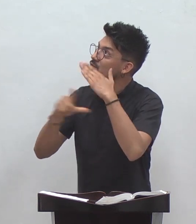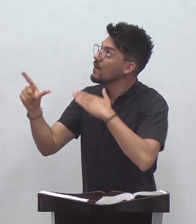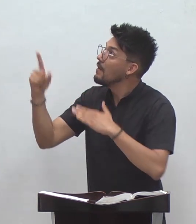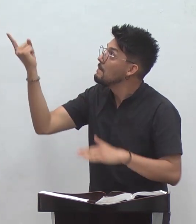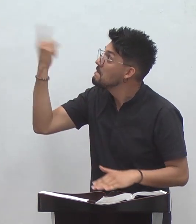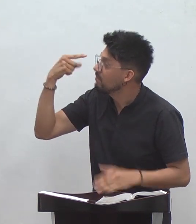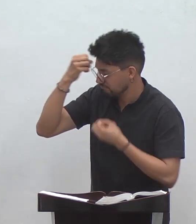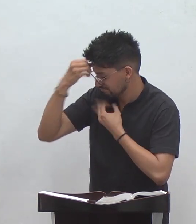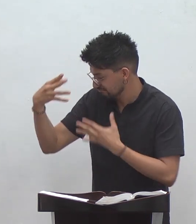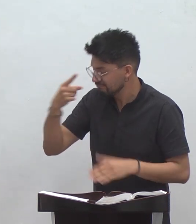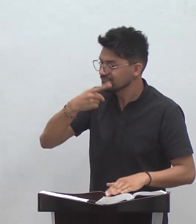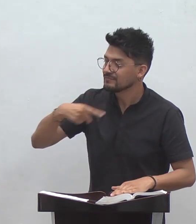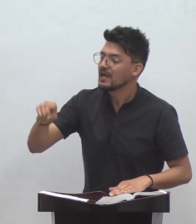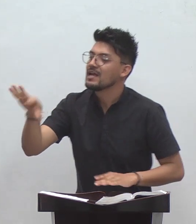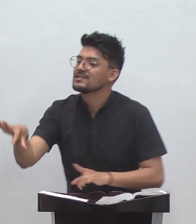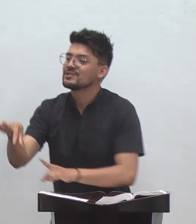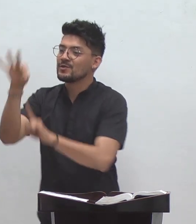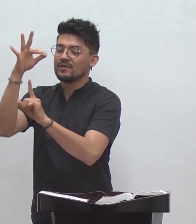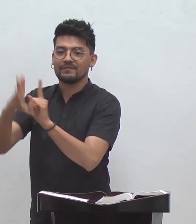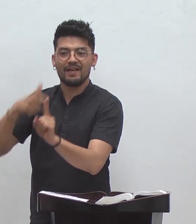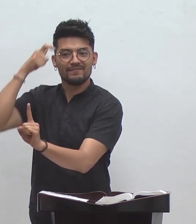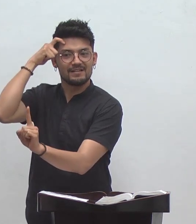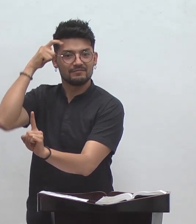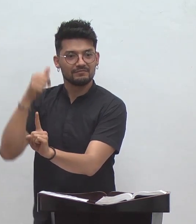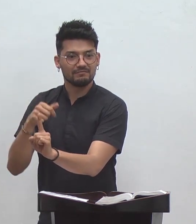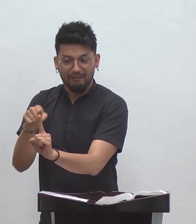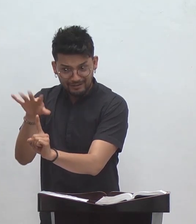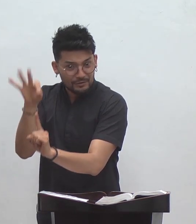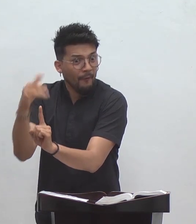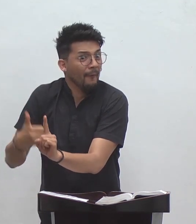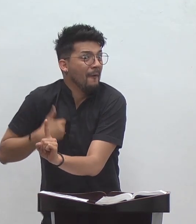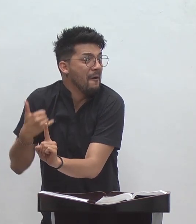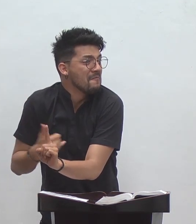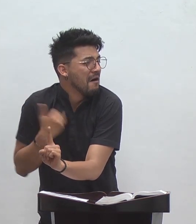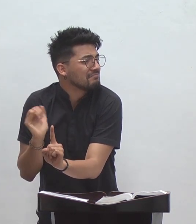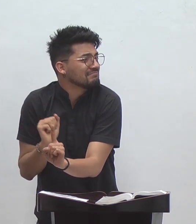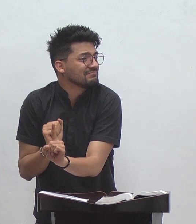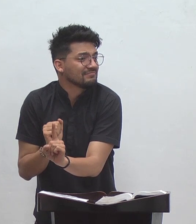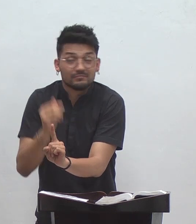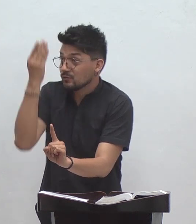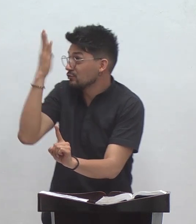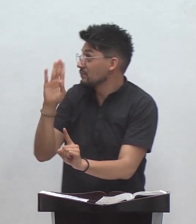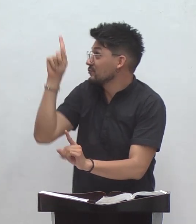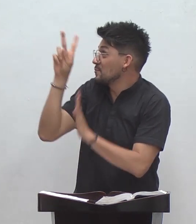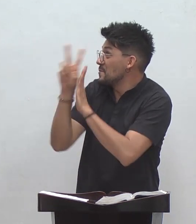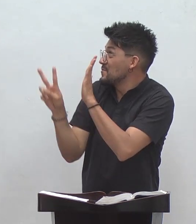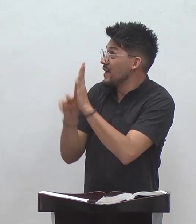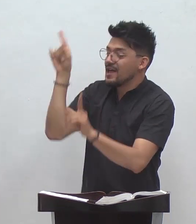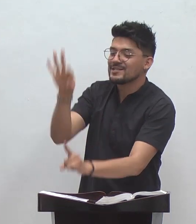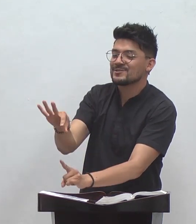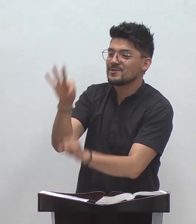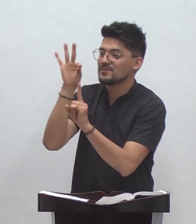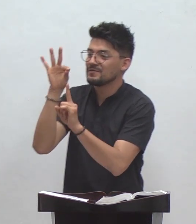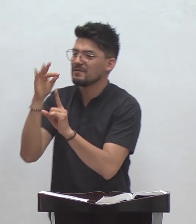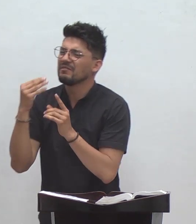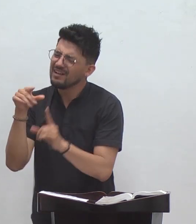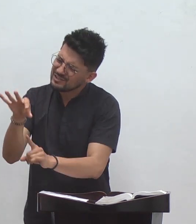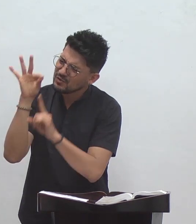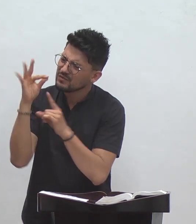¿Qué significa esto? Samuel obedece la orden de Dios de ir y ungir al rey David, otro personaje muy joven de la Biblia, pero que en